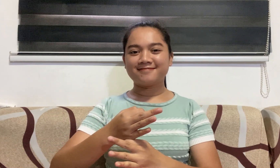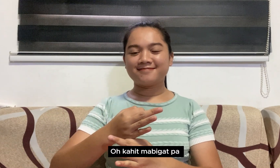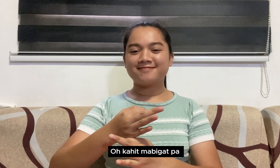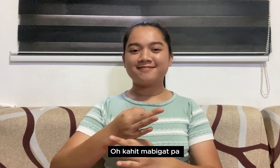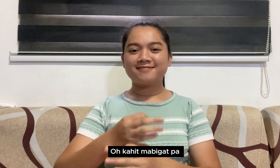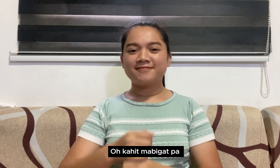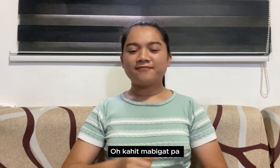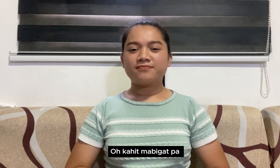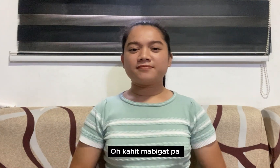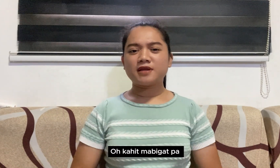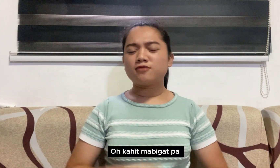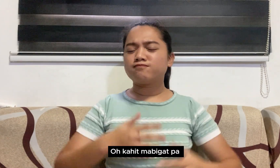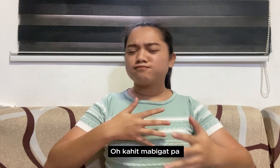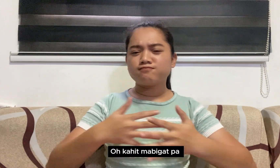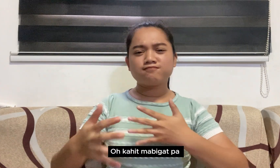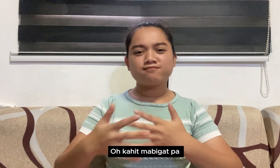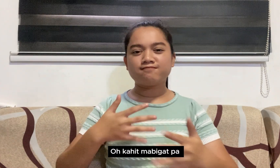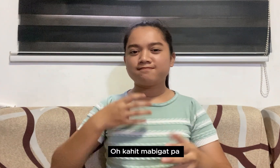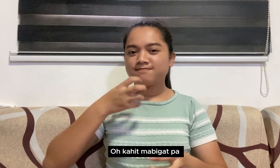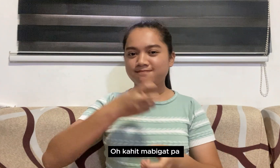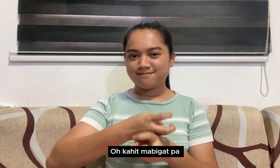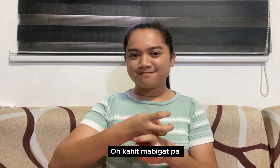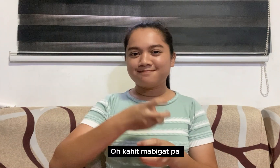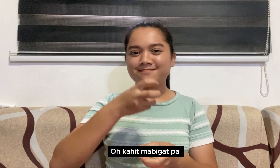O kahit mabigat pa,